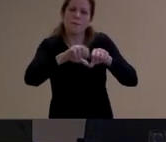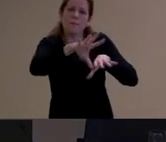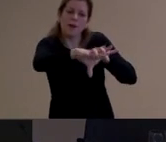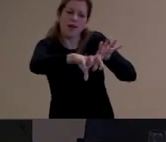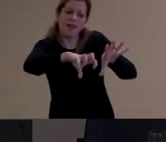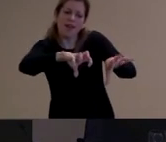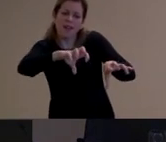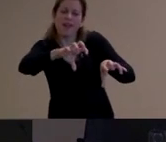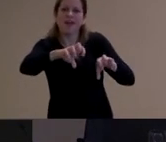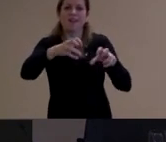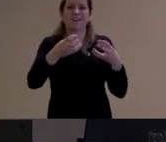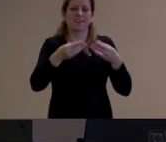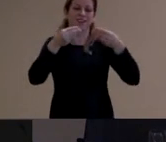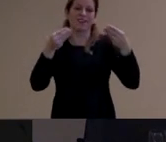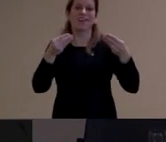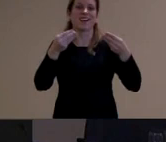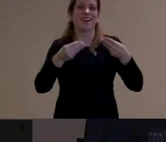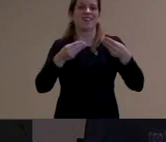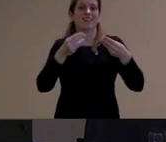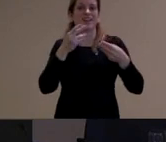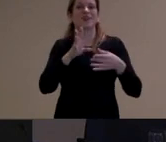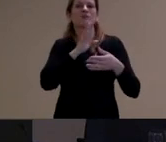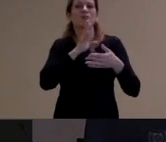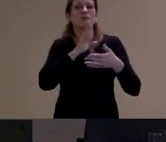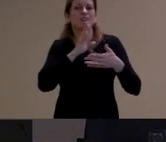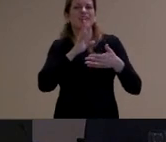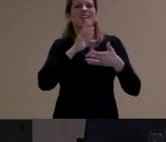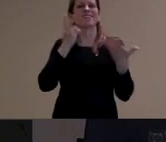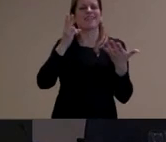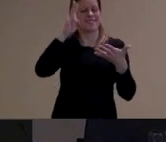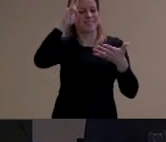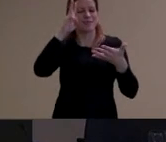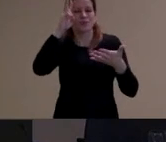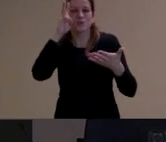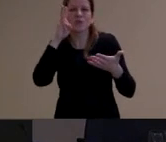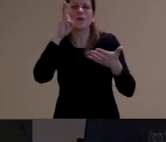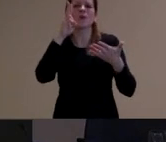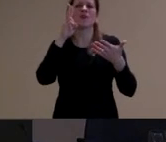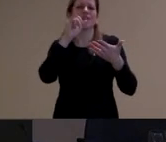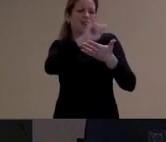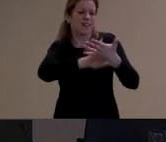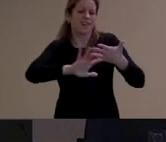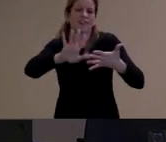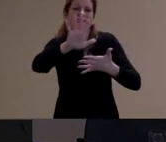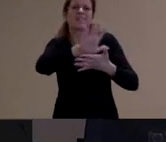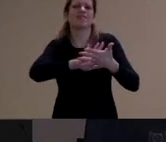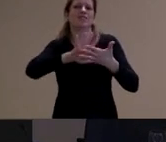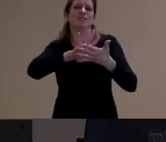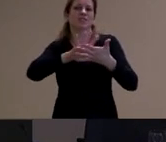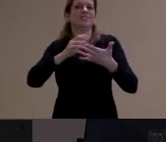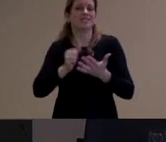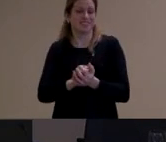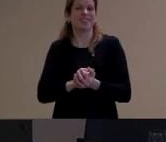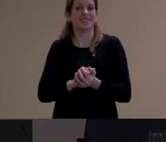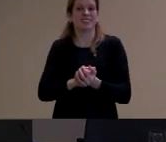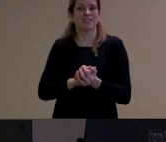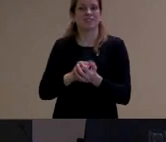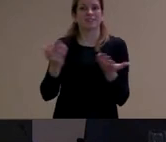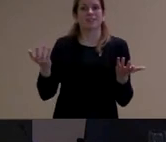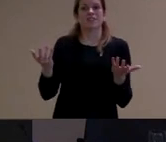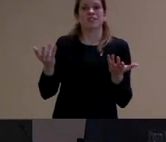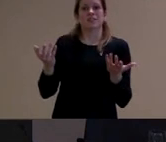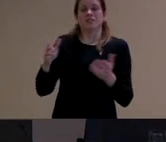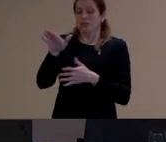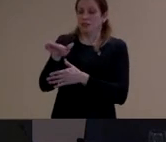ilustrações de histórias apontando as ainda a pedido do adulto né que vai dizer óleo é